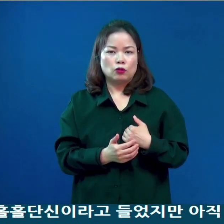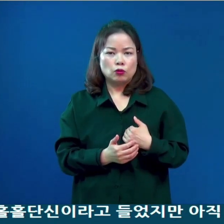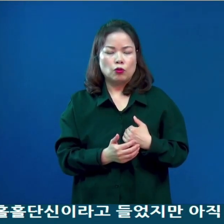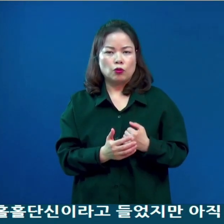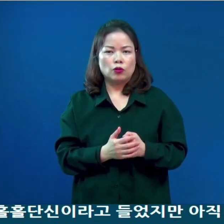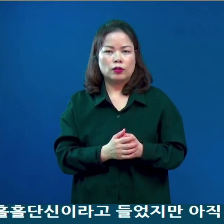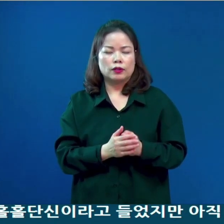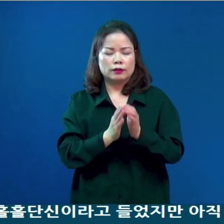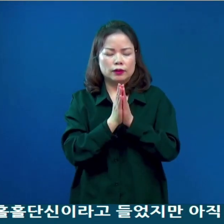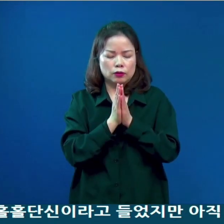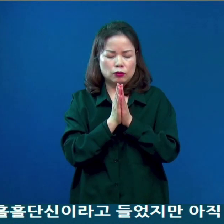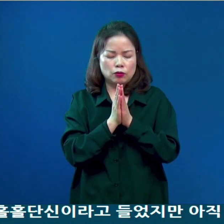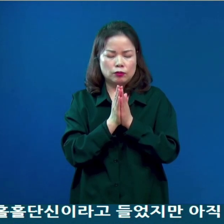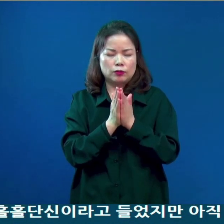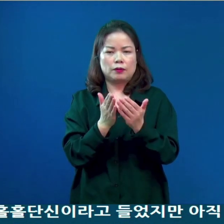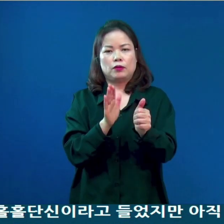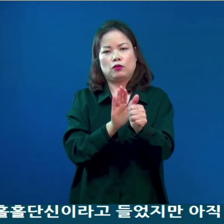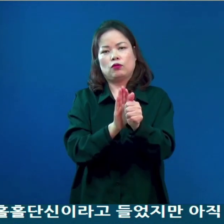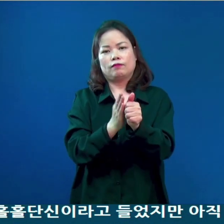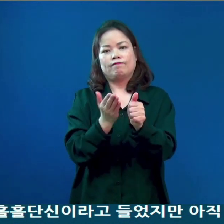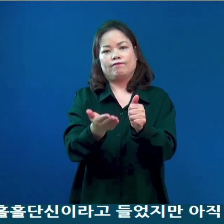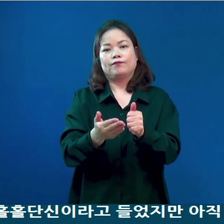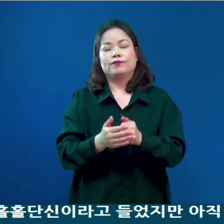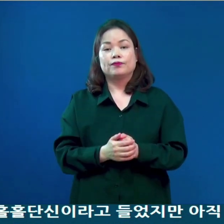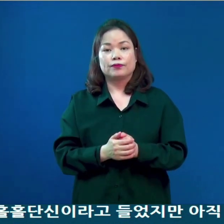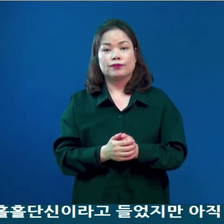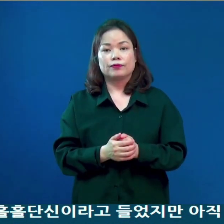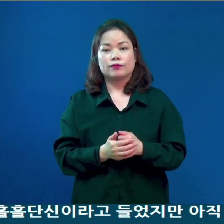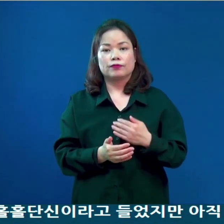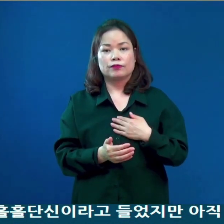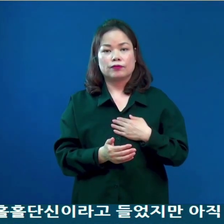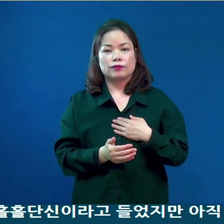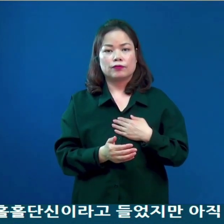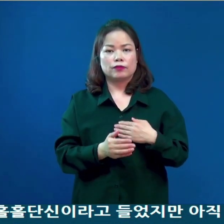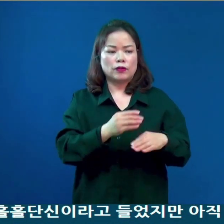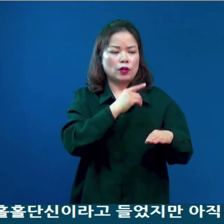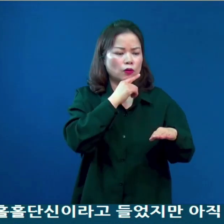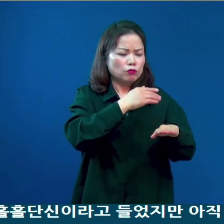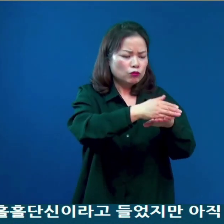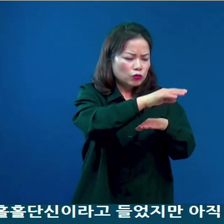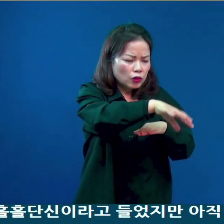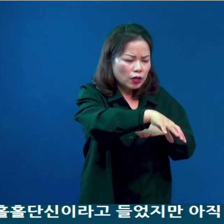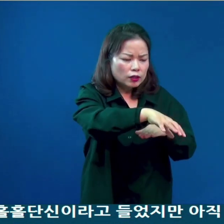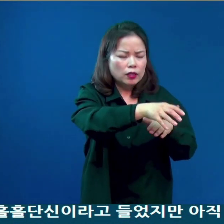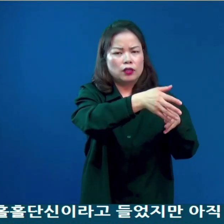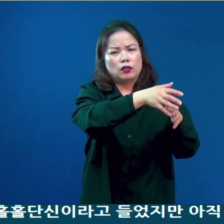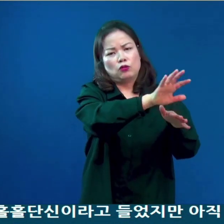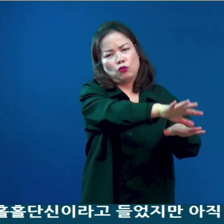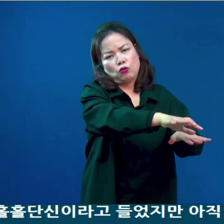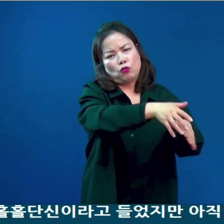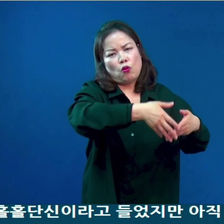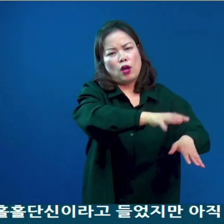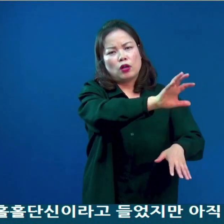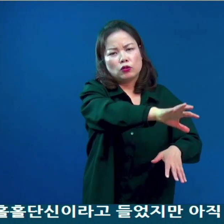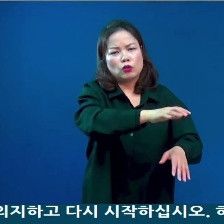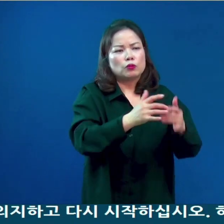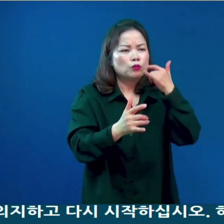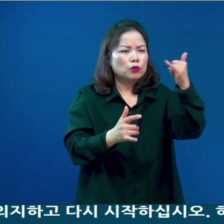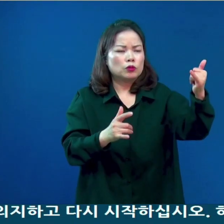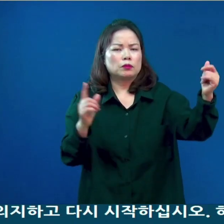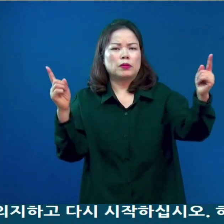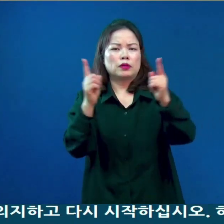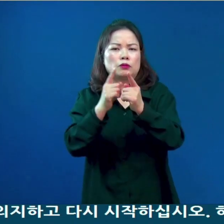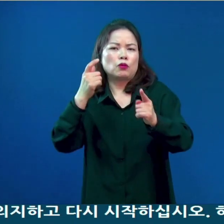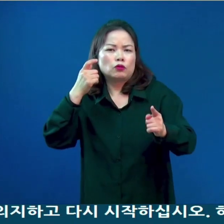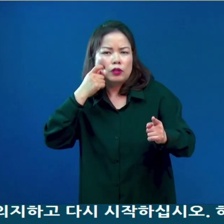옆에서 기도하며 돕겠습니다. 나는 북에 두고 온 부모님을 생전에 못 만났지만 자매는 반드시 만날